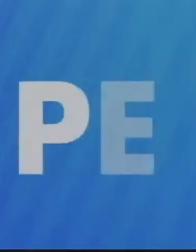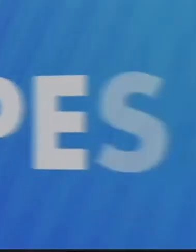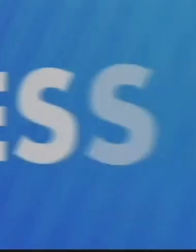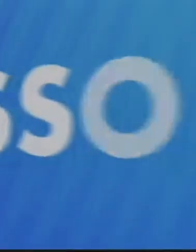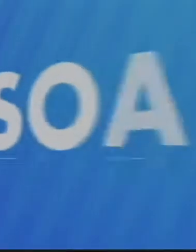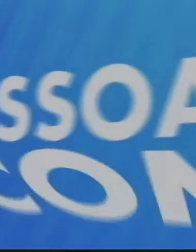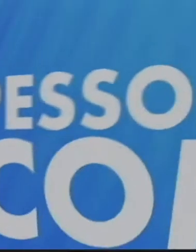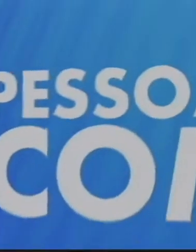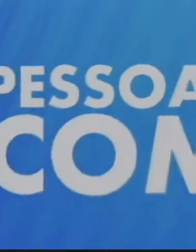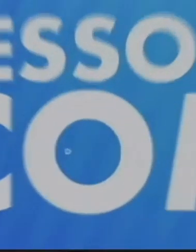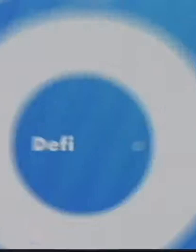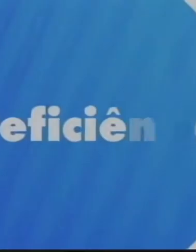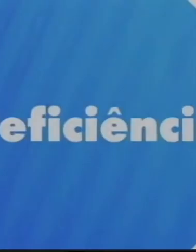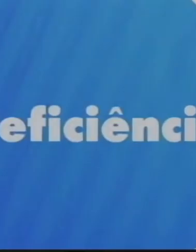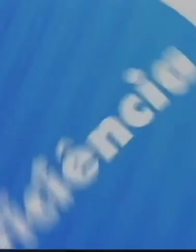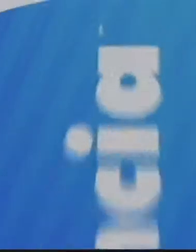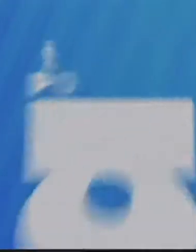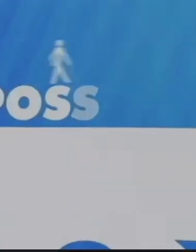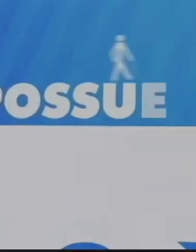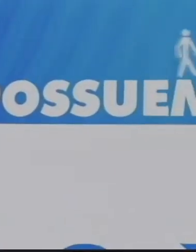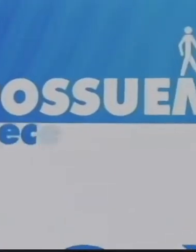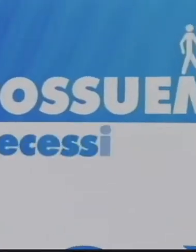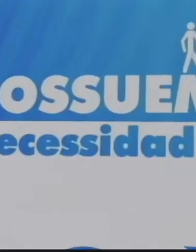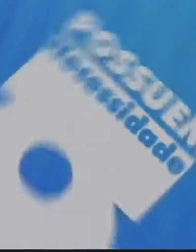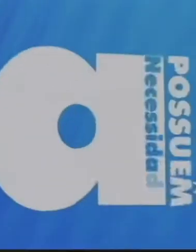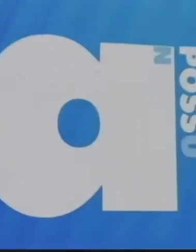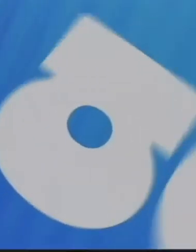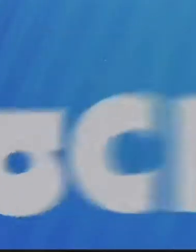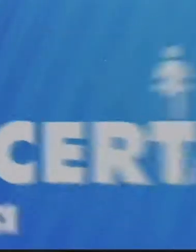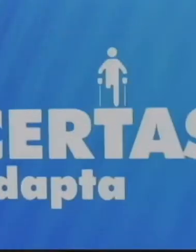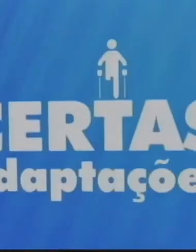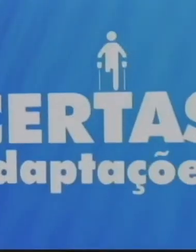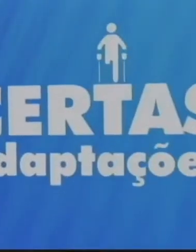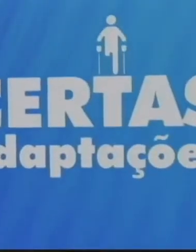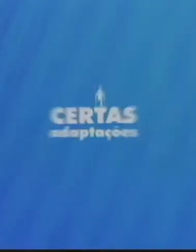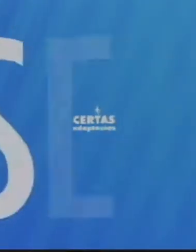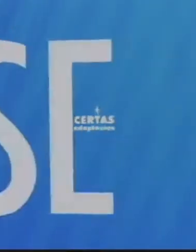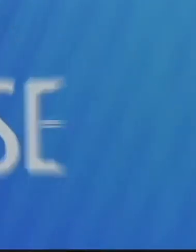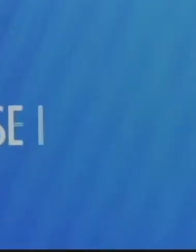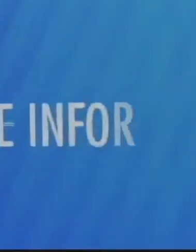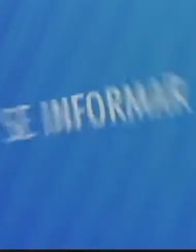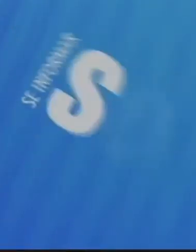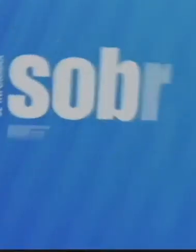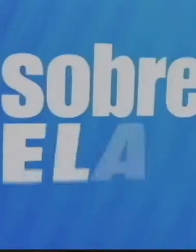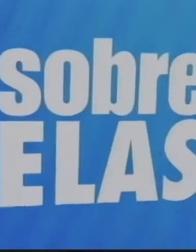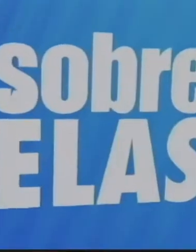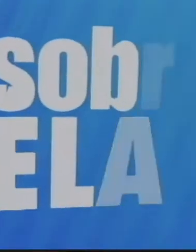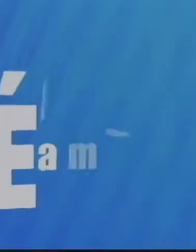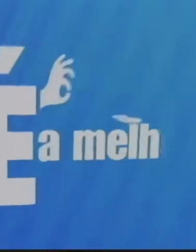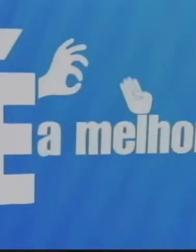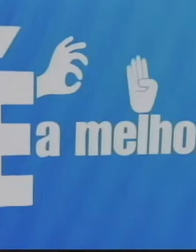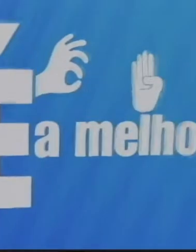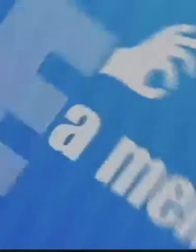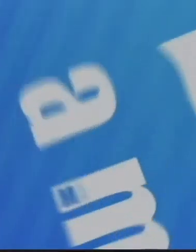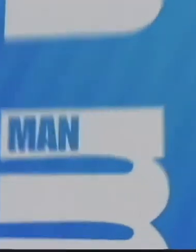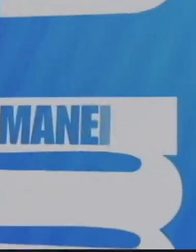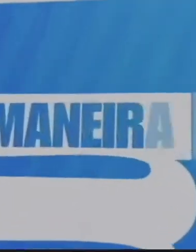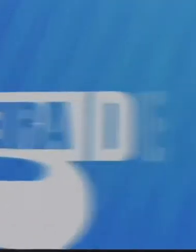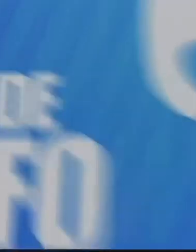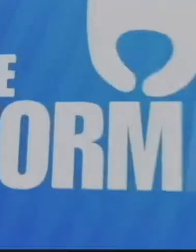pessoas com deficiência possuem necessidades certas adaptações se informar sobre elas e a melhor maneira de formar